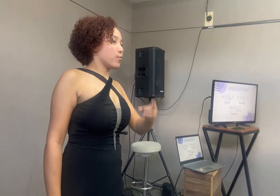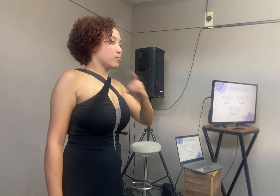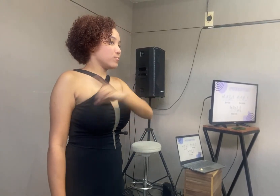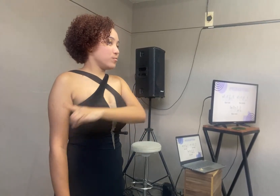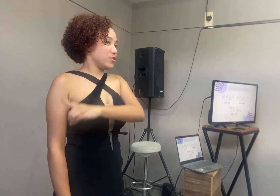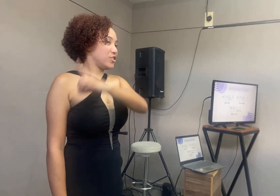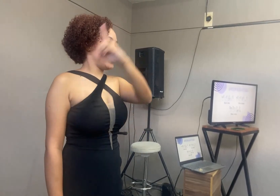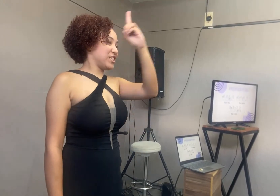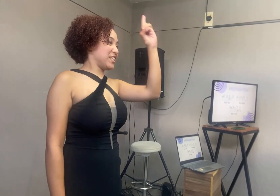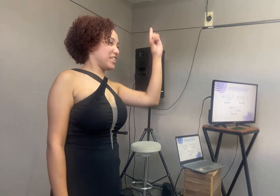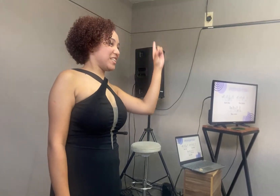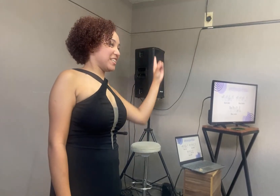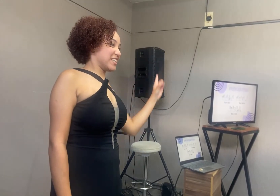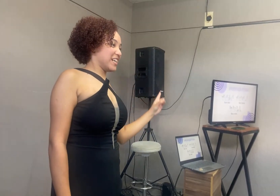Bom dia.